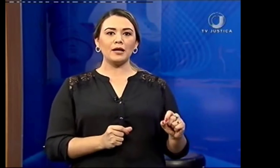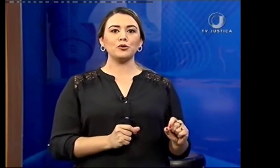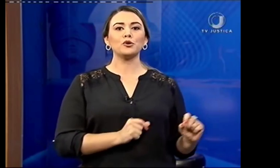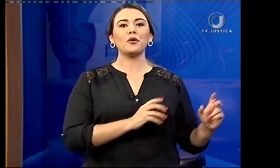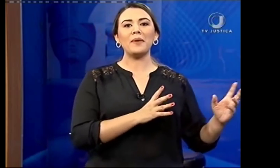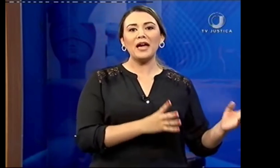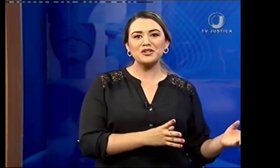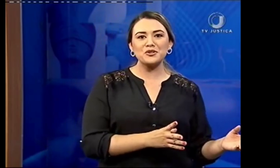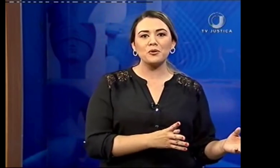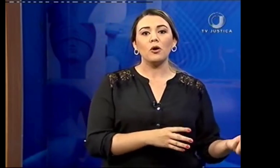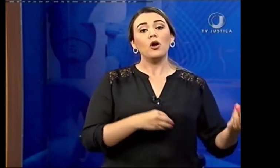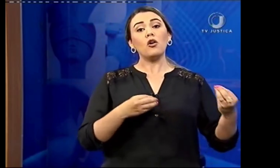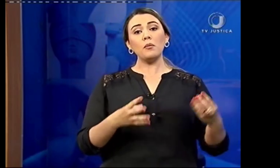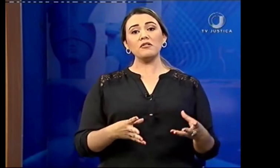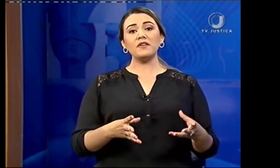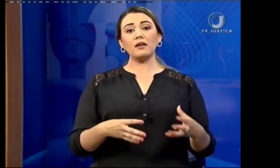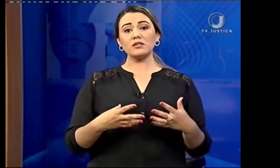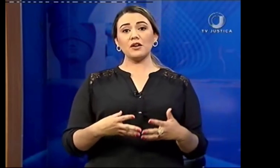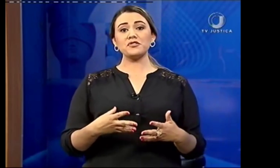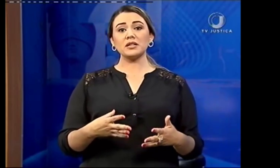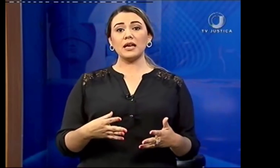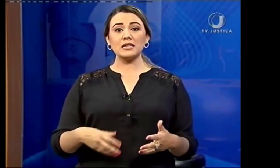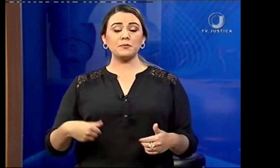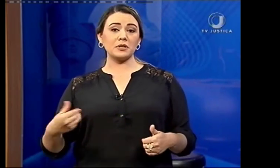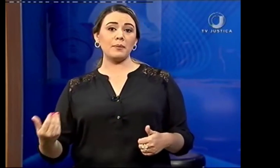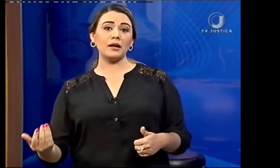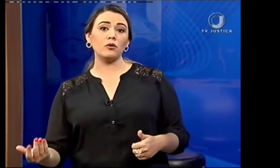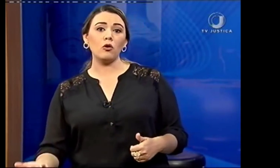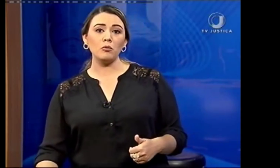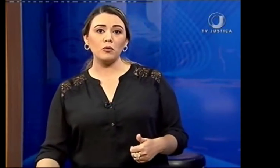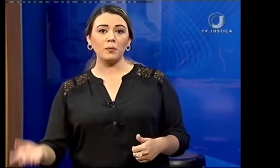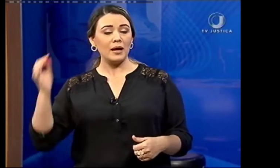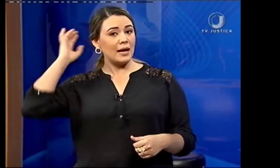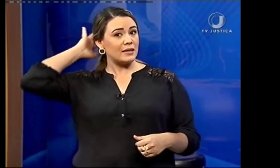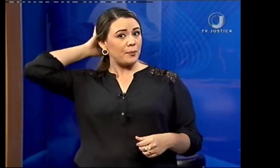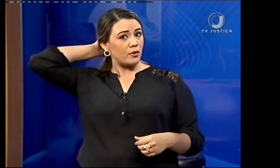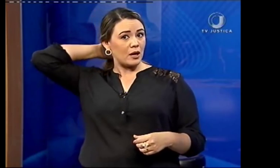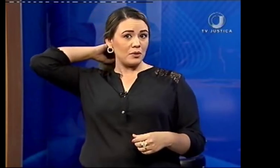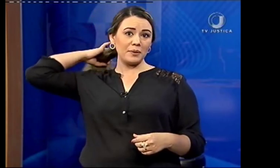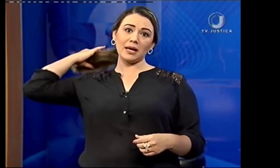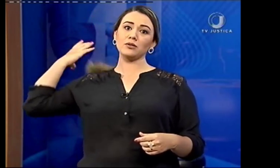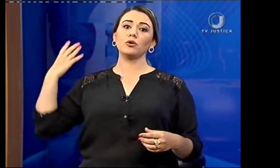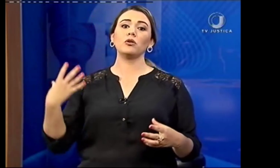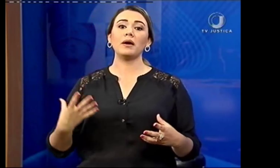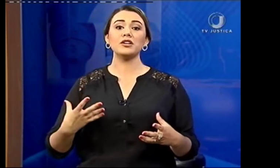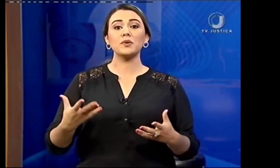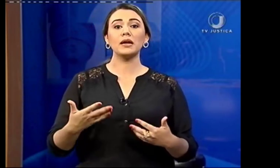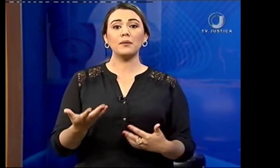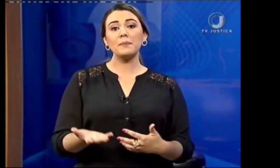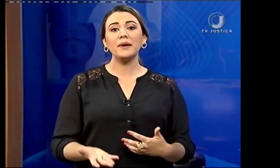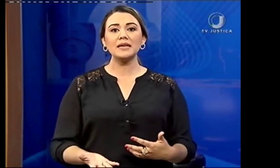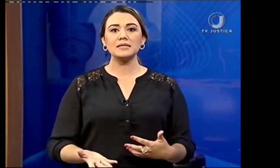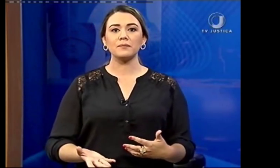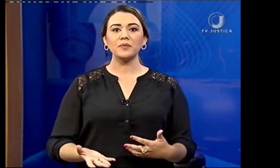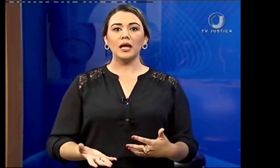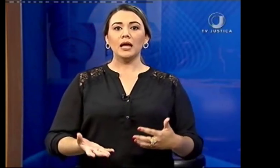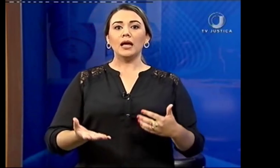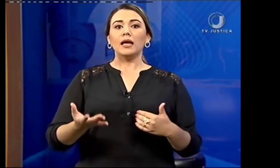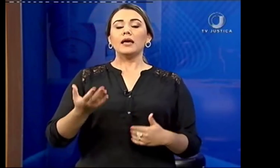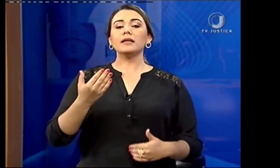trabalhador doméstico como eu falo de FGTS para o trabalhador comum. Até porque o empregador doméstico, ele não é empresa.